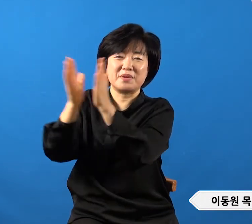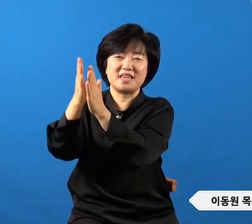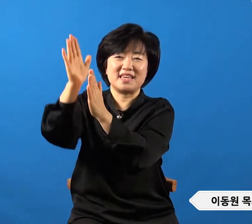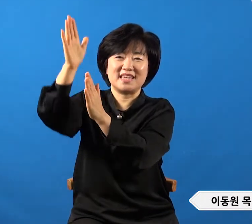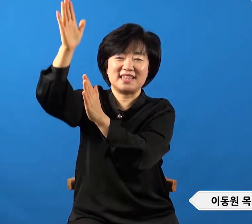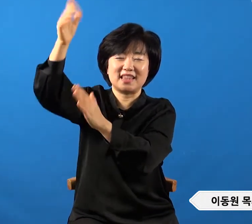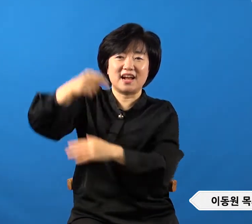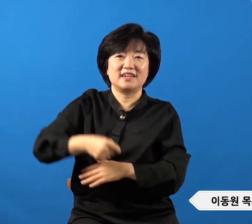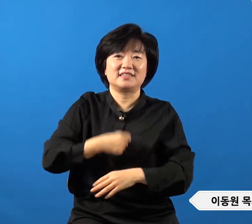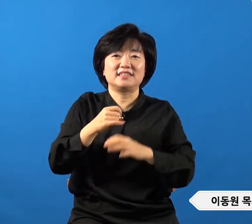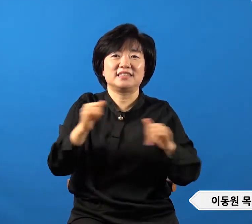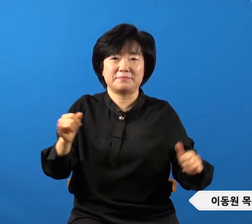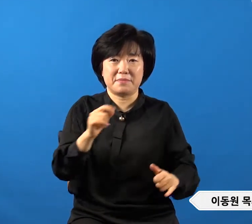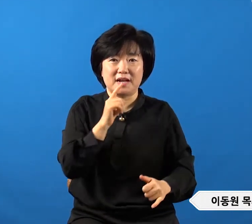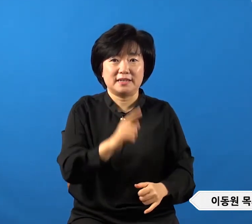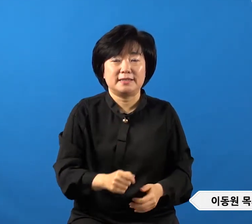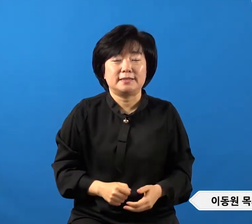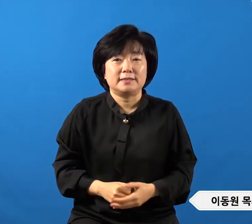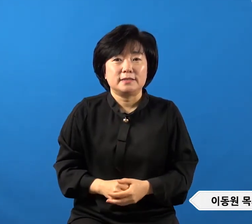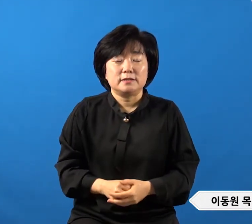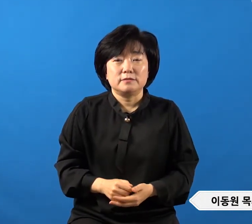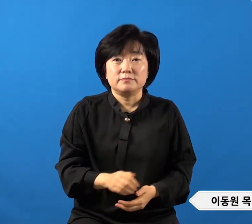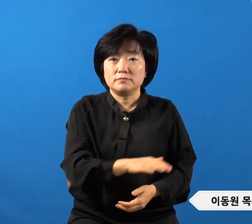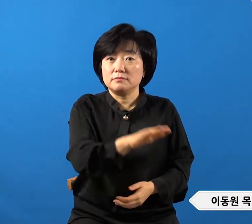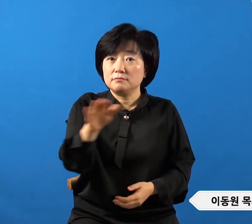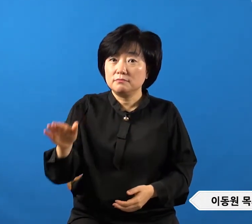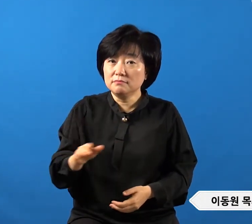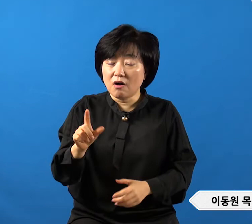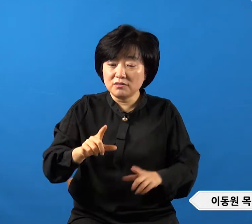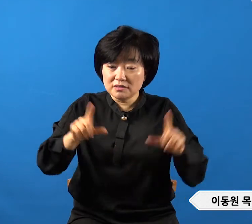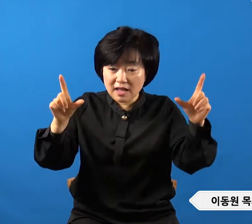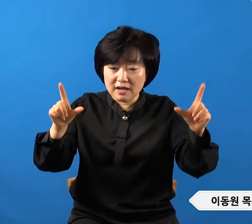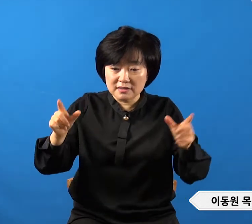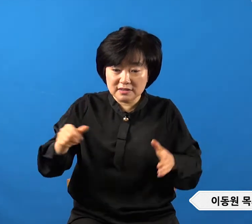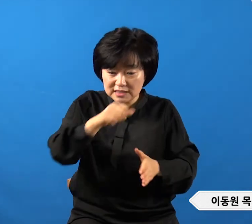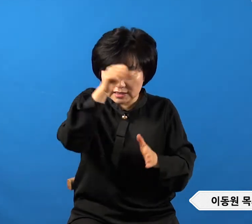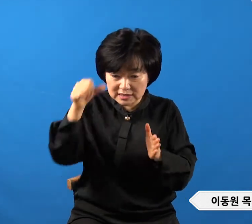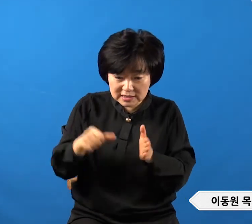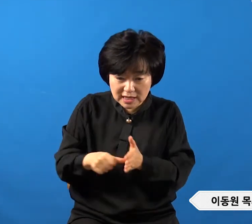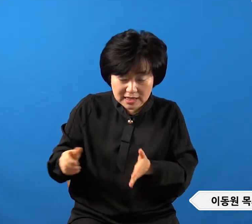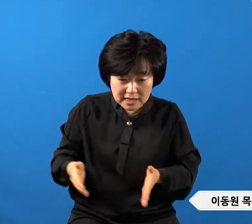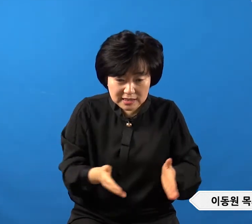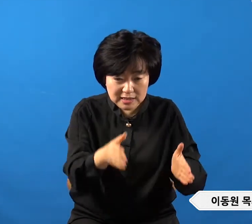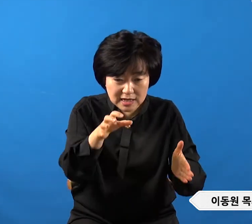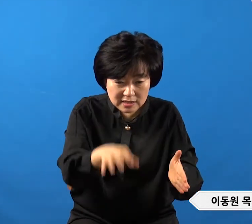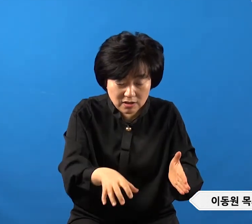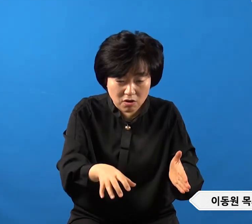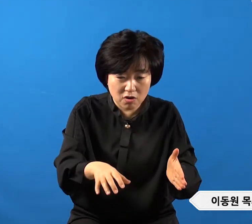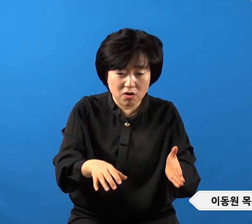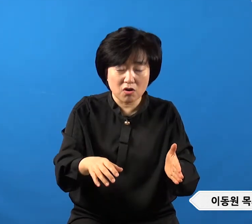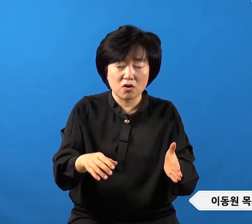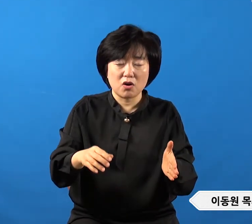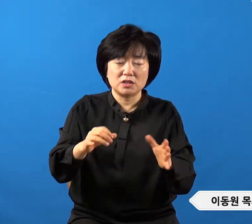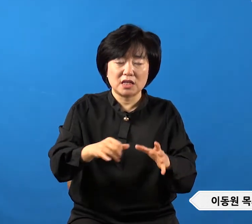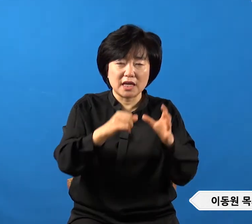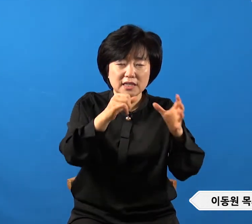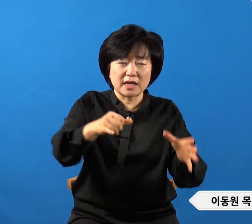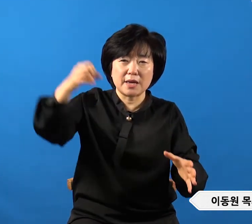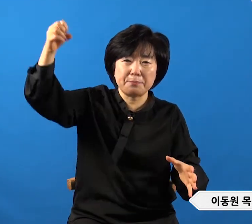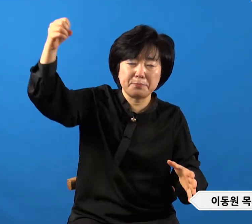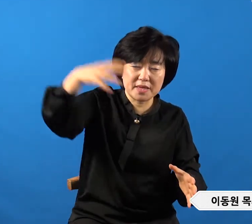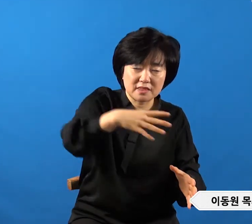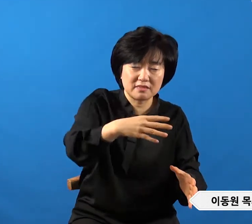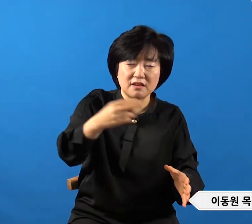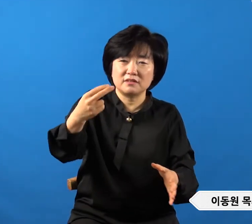이렇게 예수님이 말씀하십니다. 우리는 어느 날 인생의 길에서 세상에 비치고 생명에 비치신 그리스도를